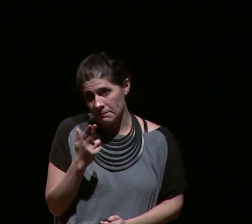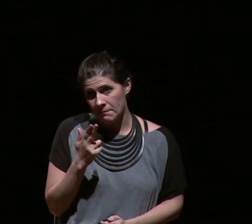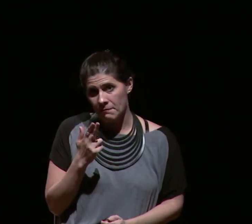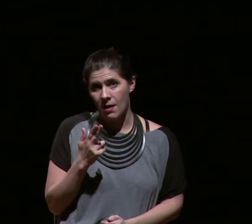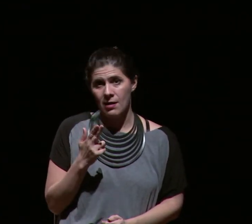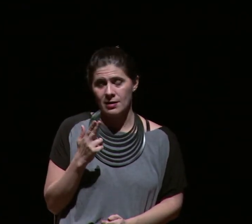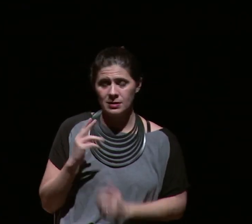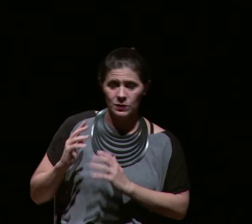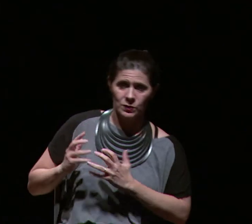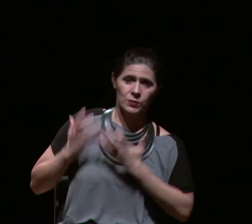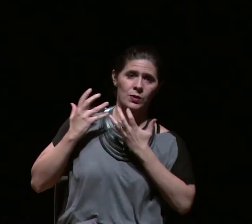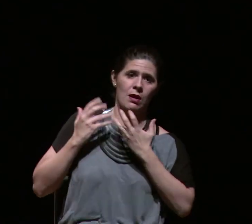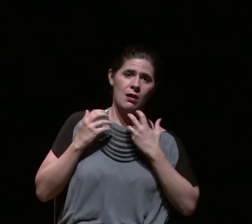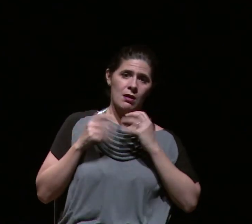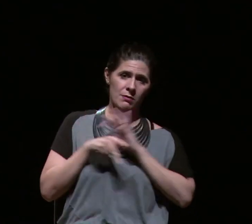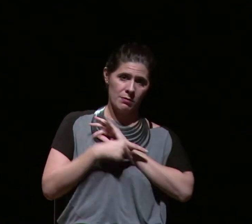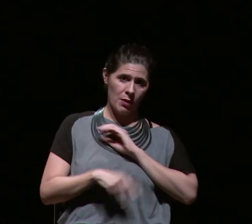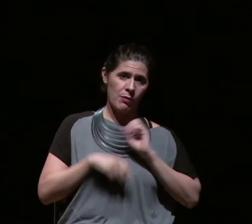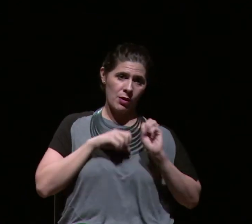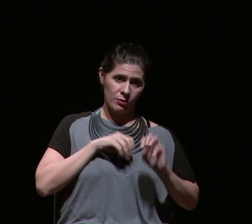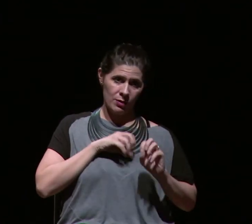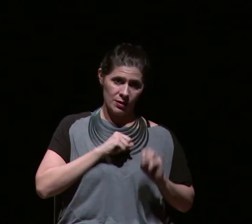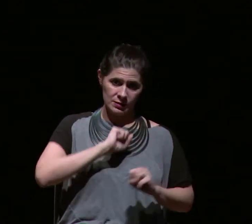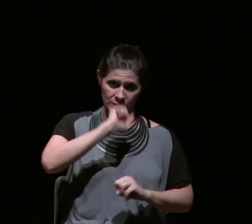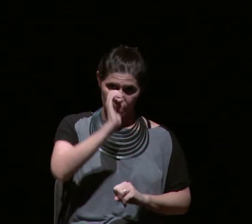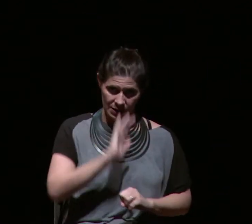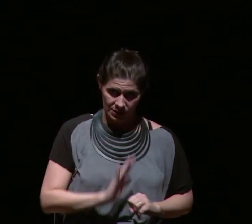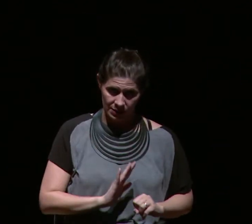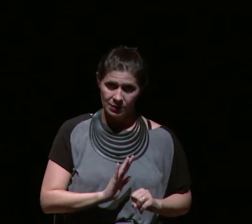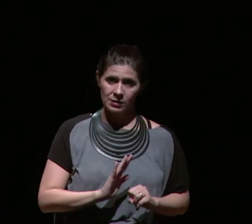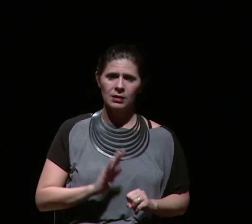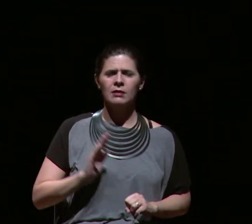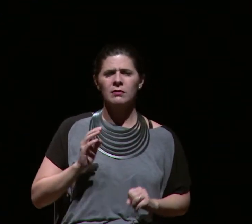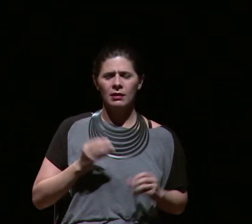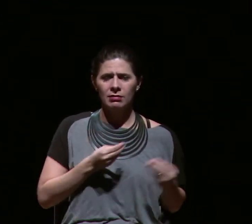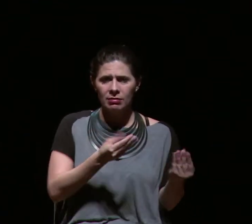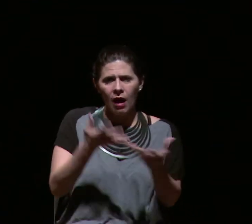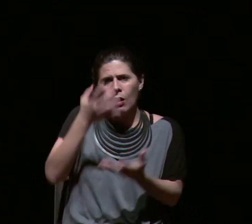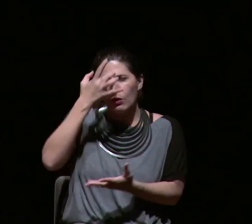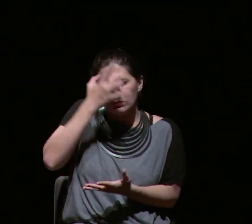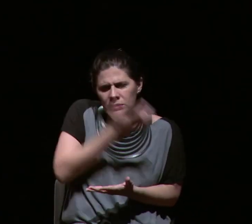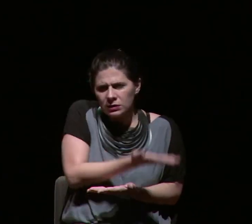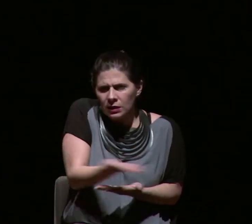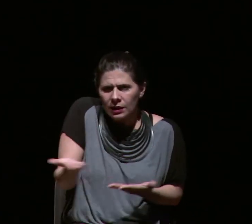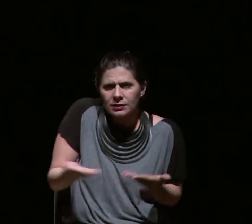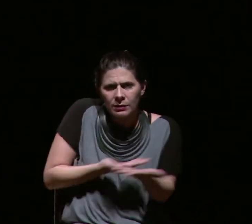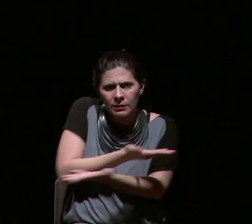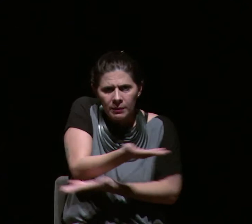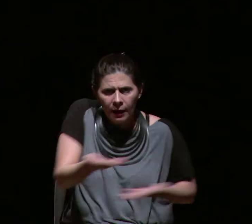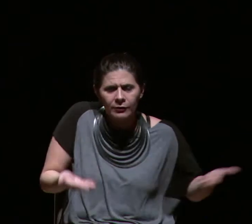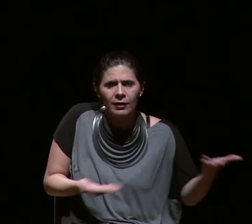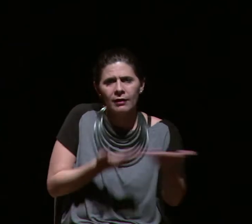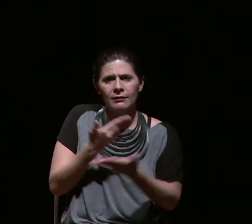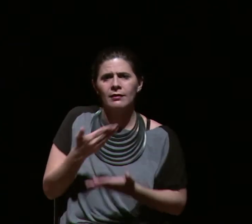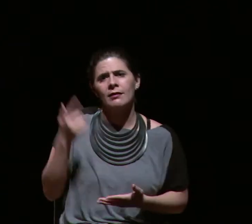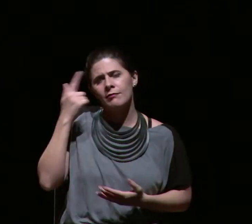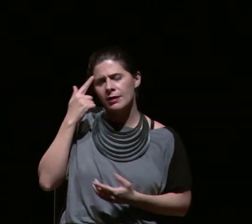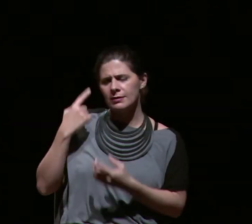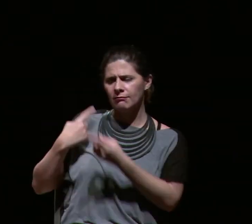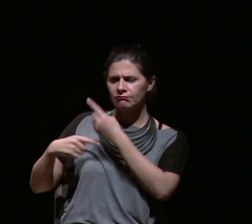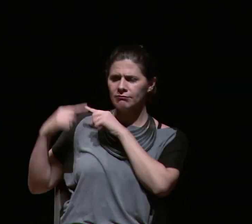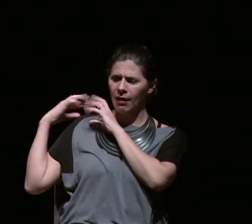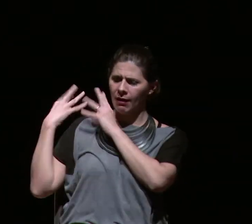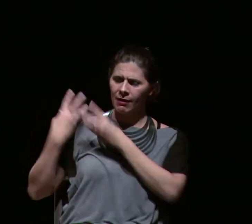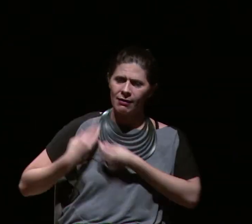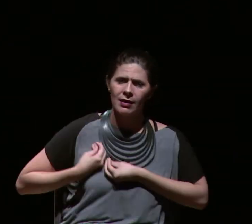pela educação brasileira na promoção de uma consciência compartilhada a respeito destas heranças culturais e do seu papel na luta contra a